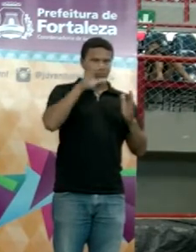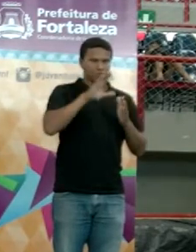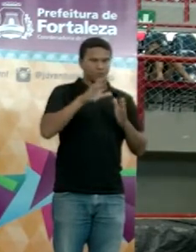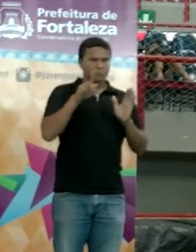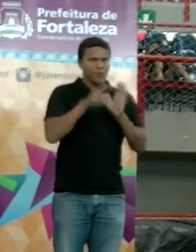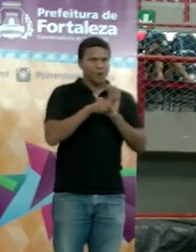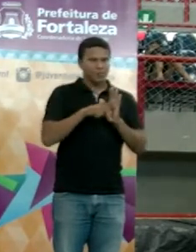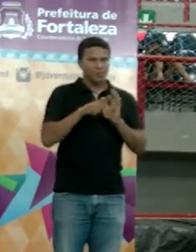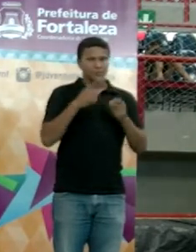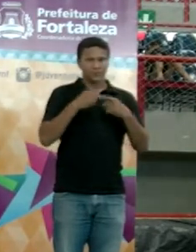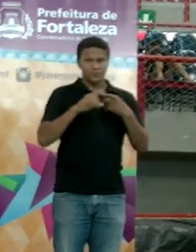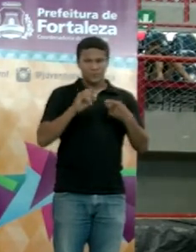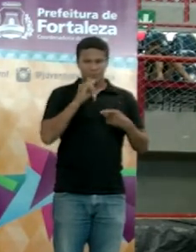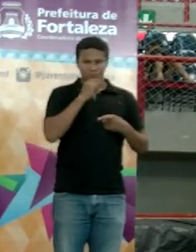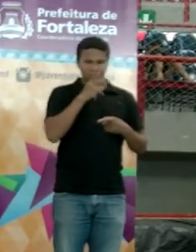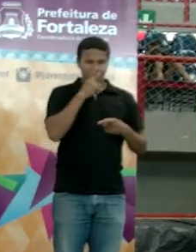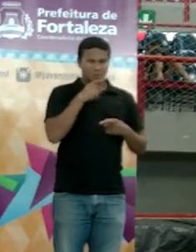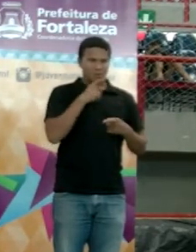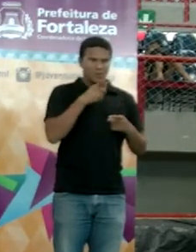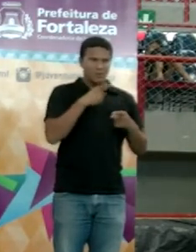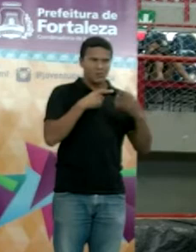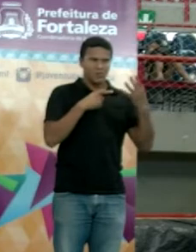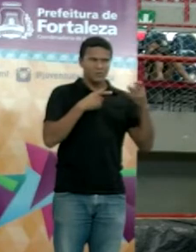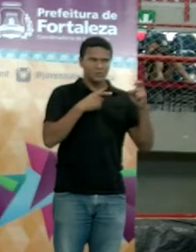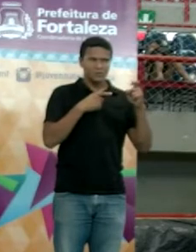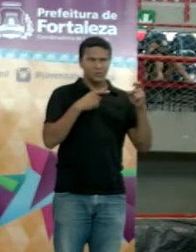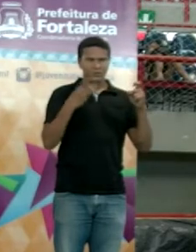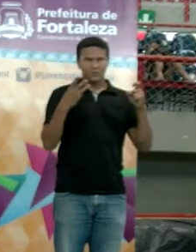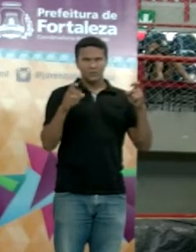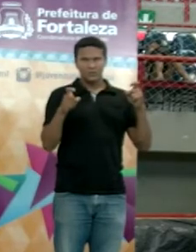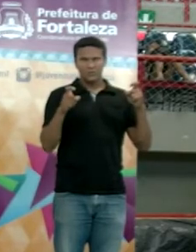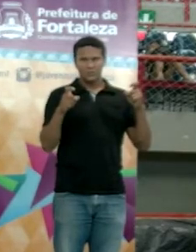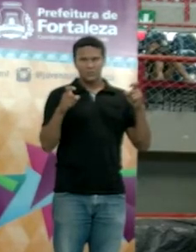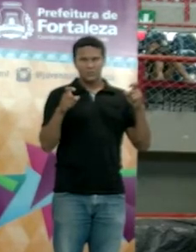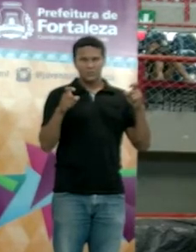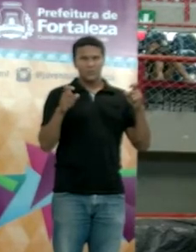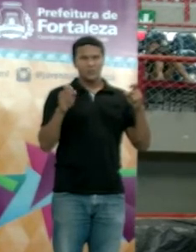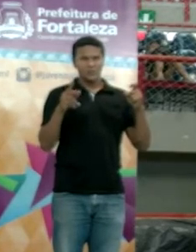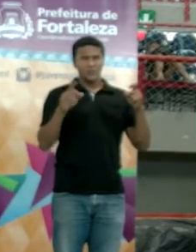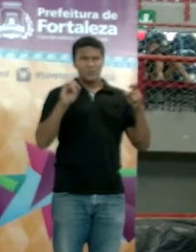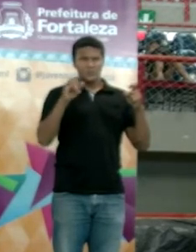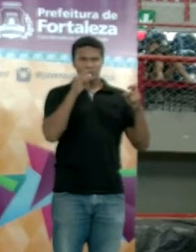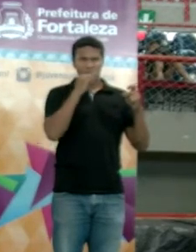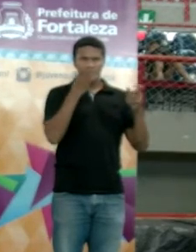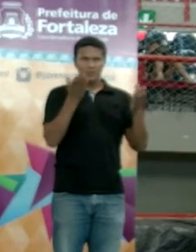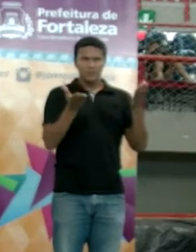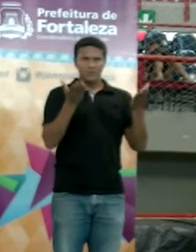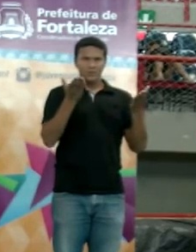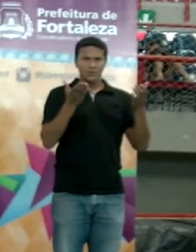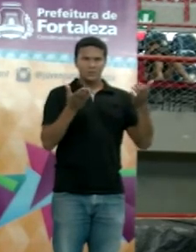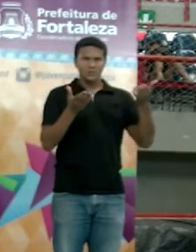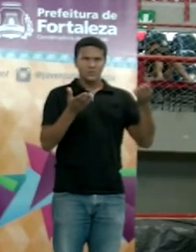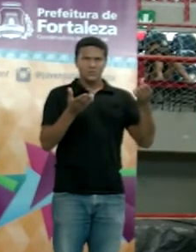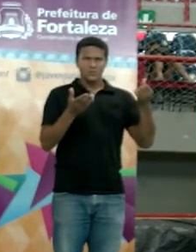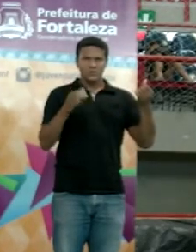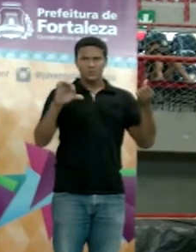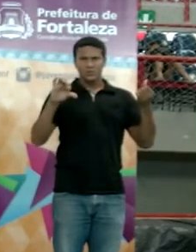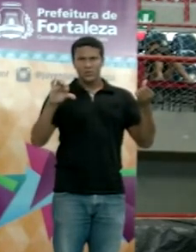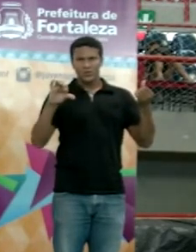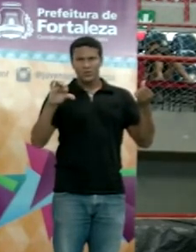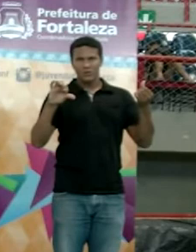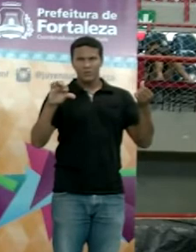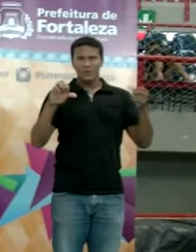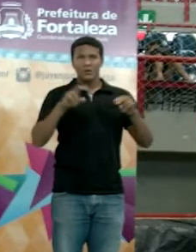significa que eles têm valores 4x e 3x. Se eles são proporcionais a 16 e 9, é porque eles